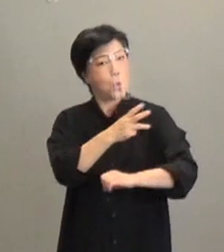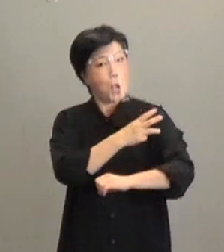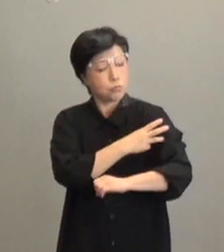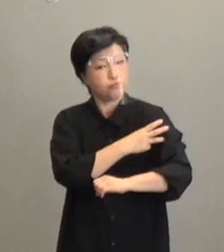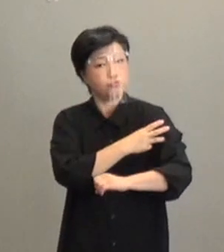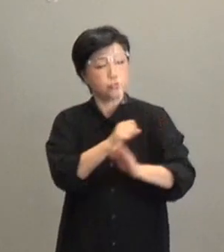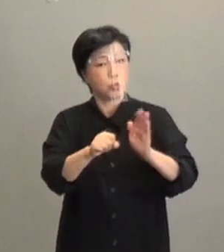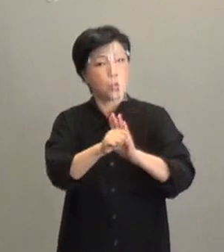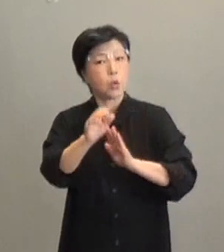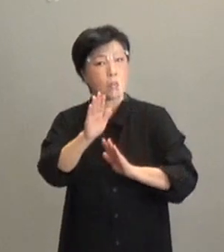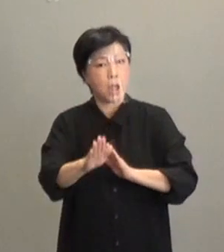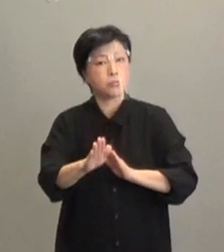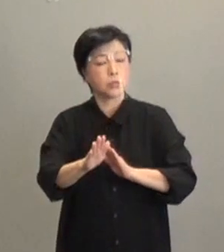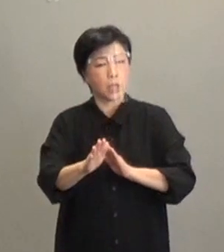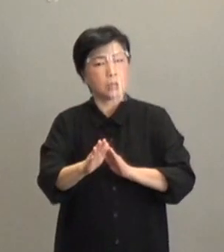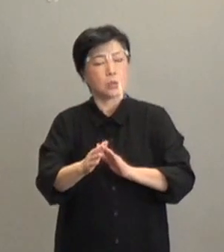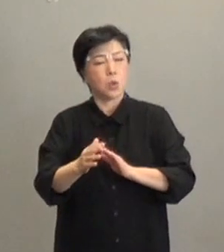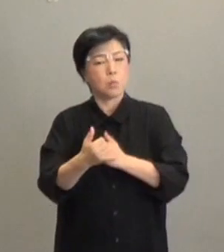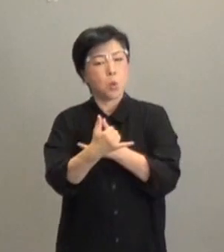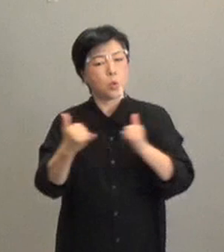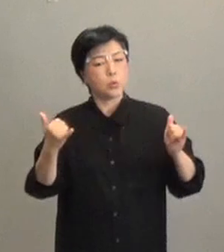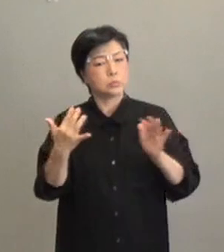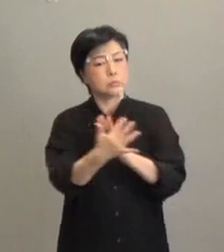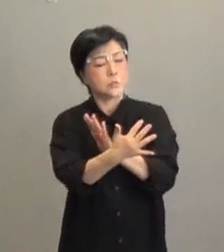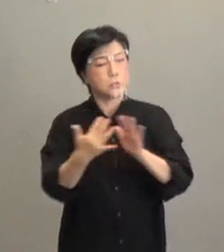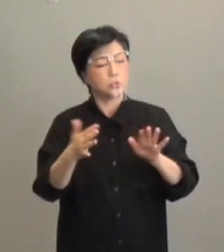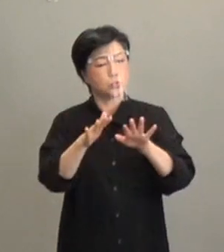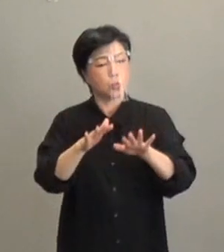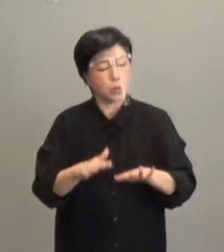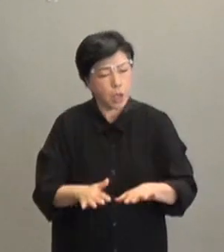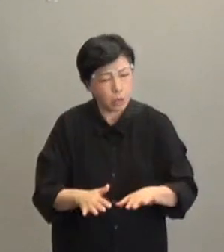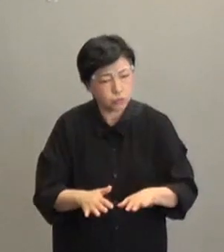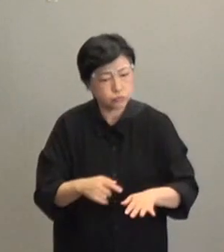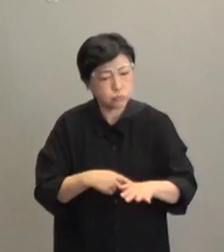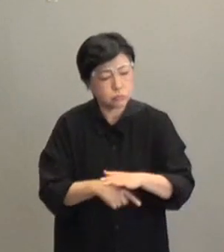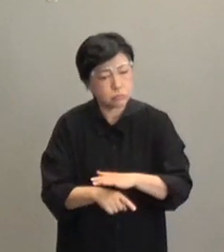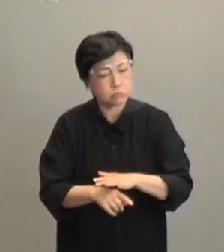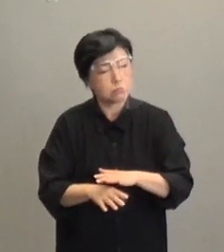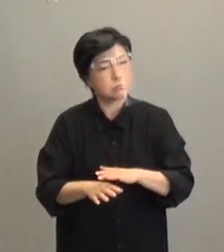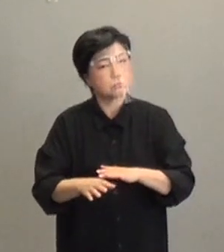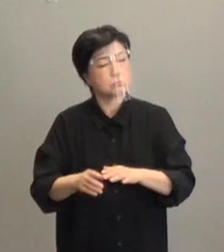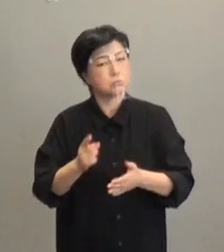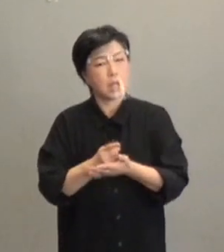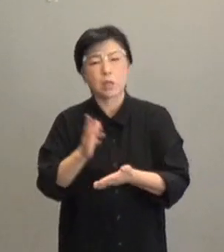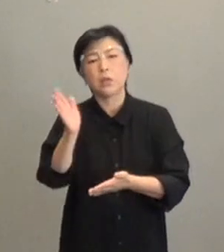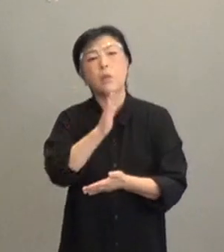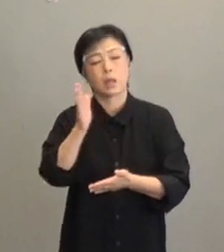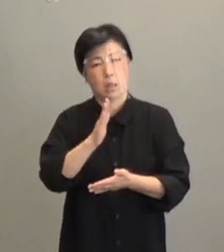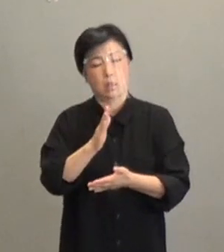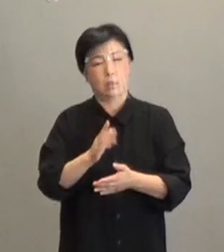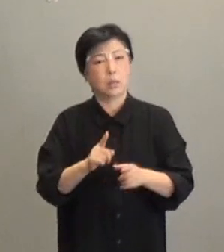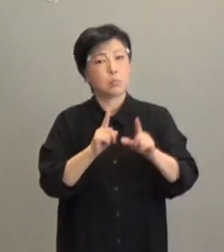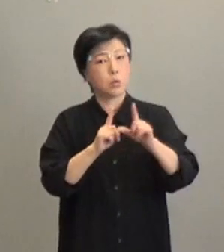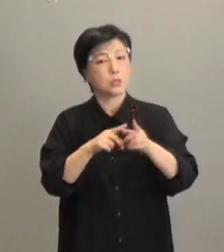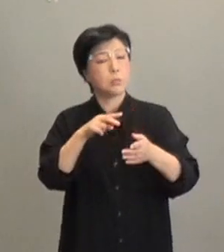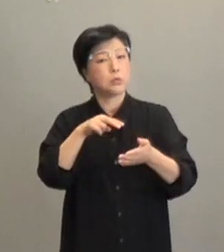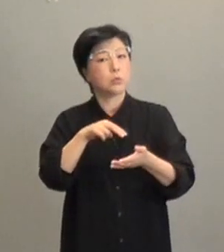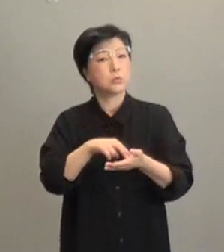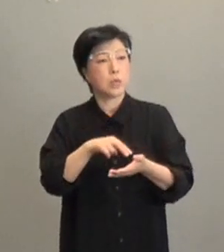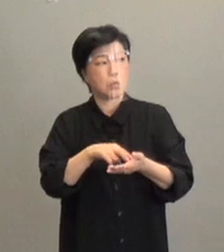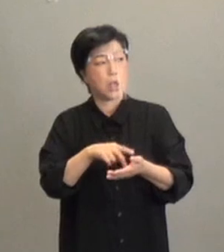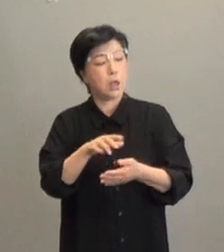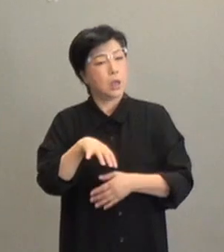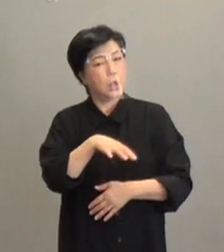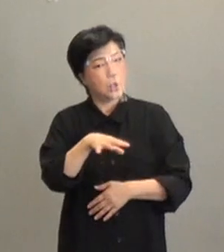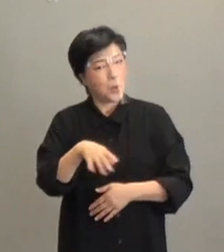ですけれども、なかなか人流抑制だけでは説明できないような要因があると思うんですが、県としてはこの要因っていうんですかね、どういうところ